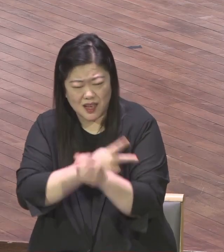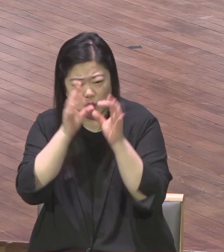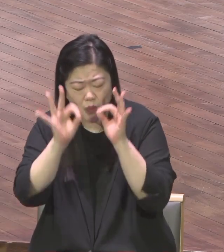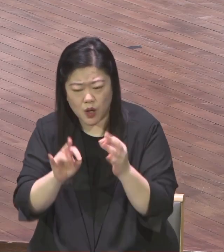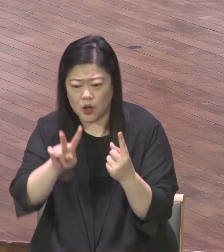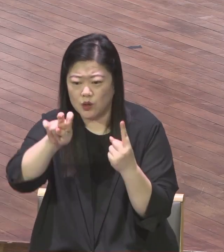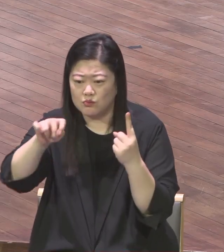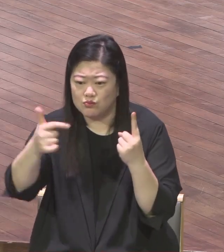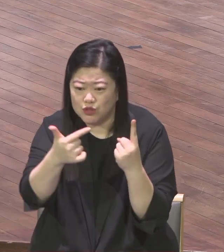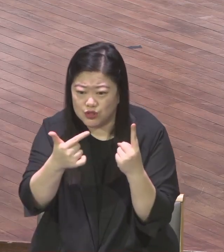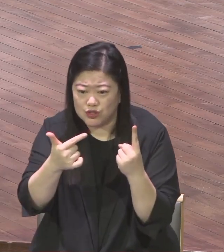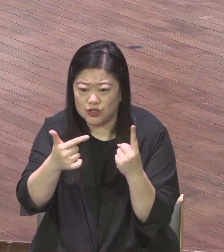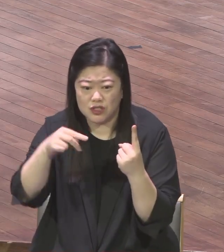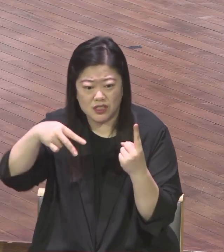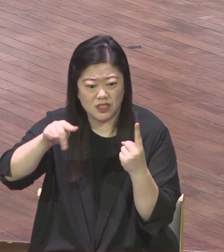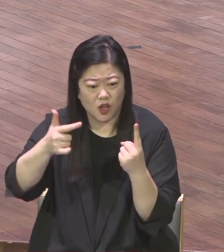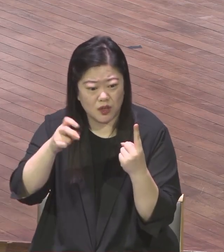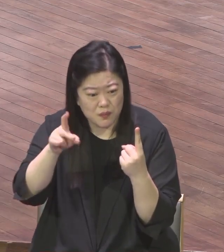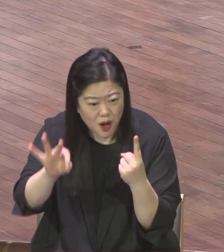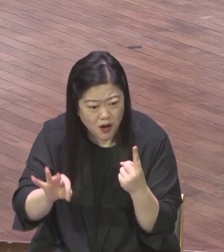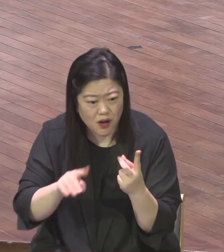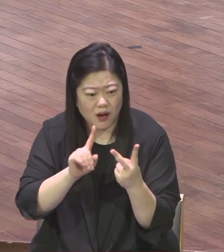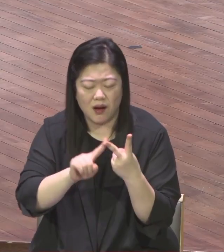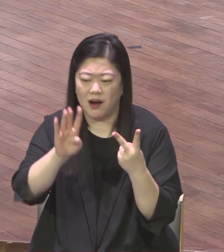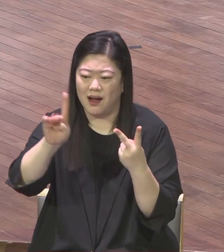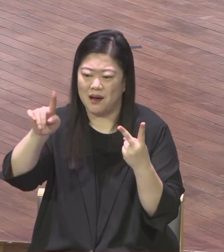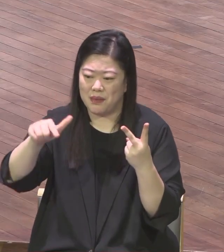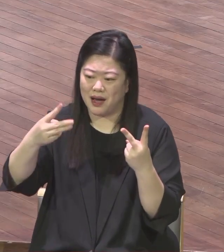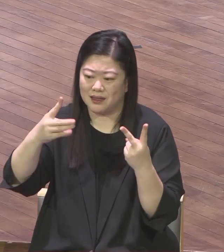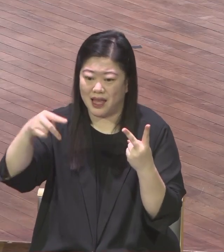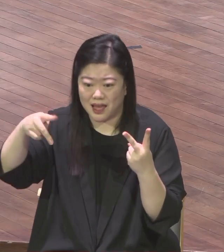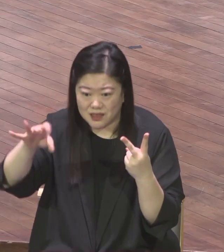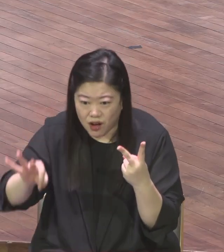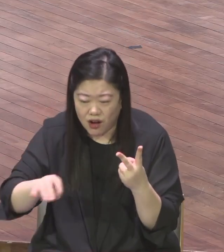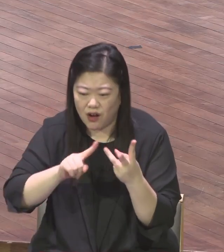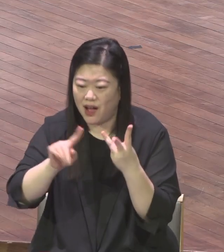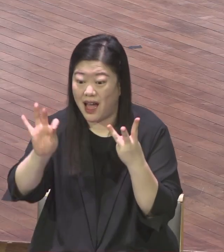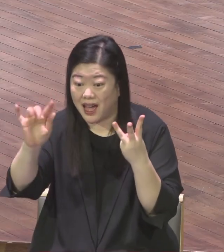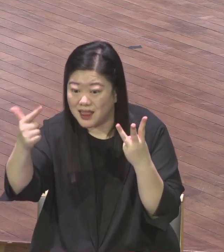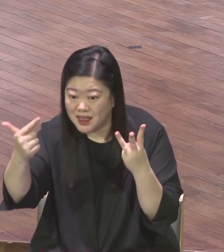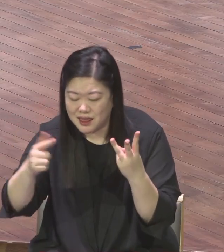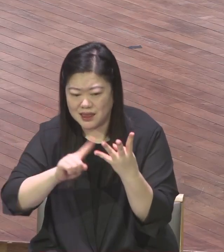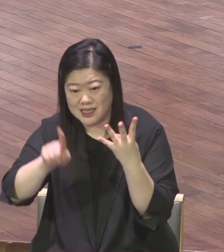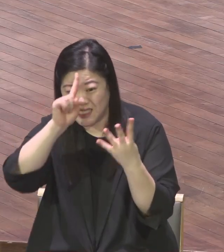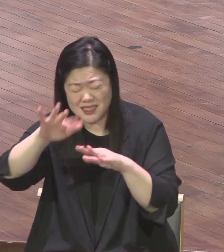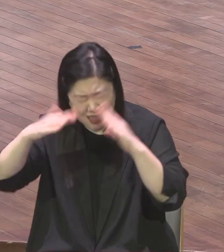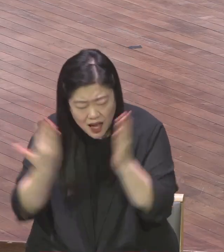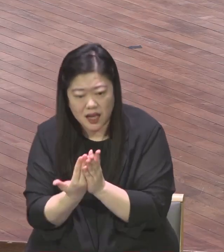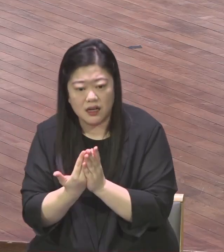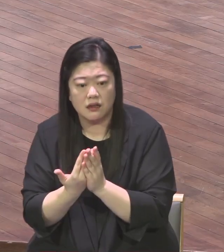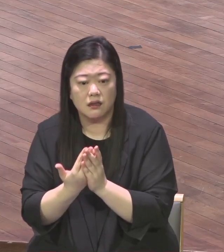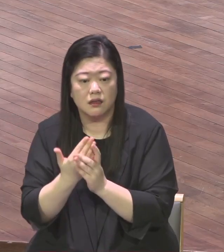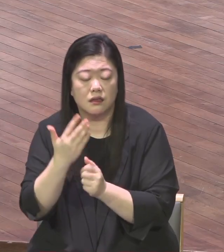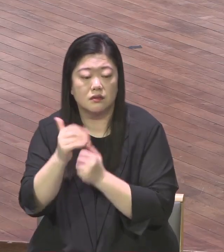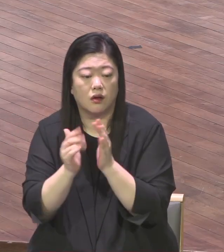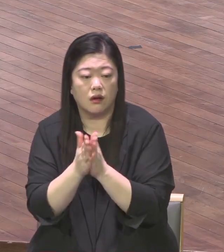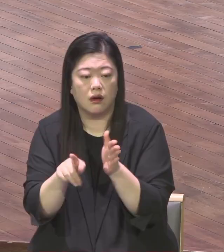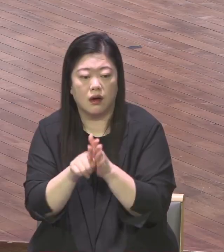문생명부터 박대선부터 전부 다 그냥 스스로 뭔가 잡았어요. 성경을